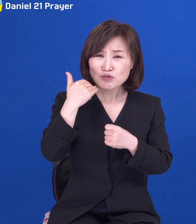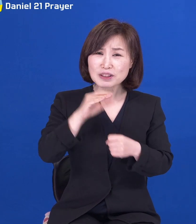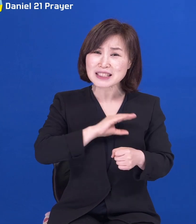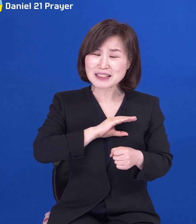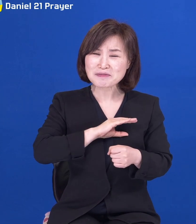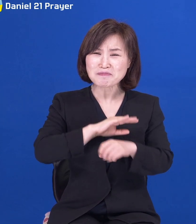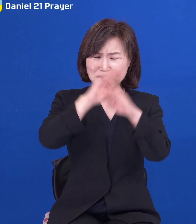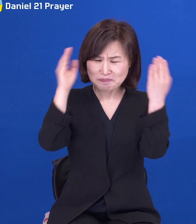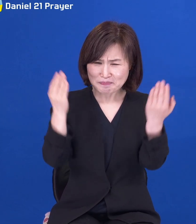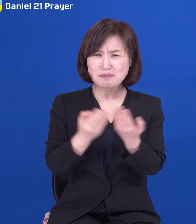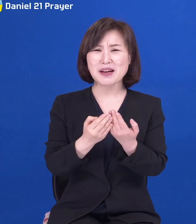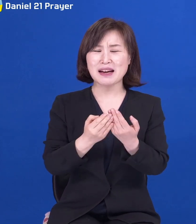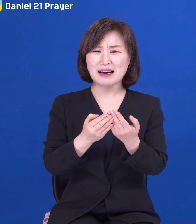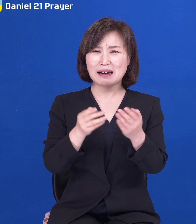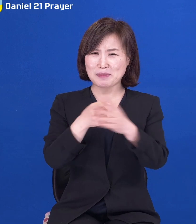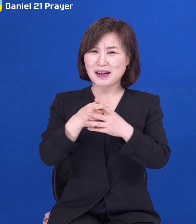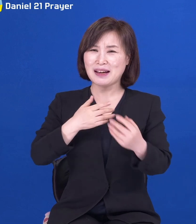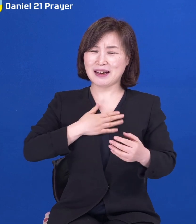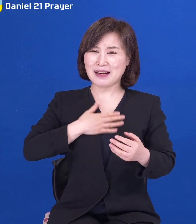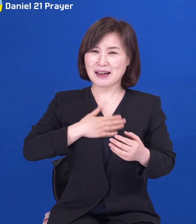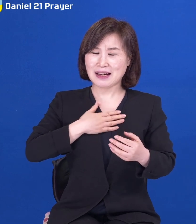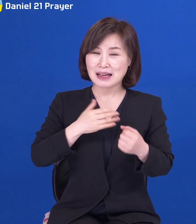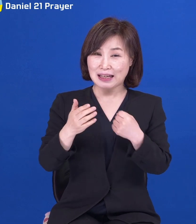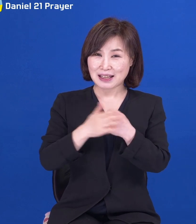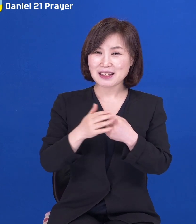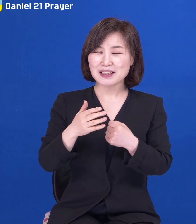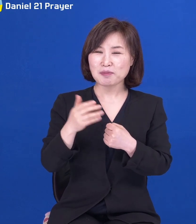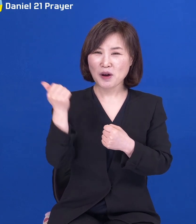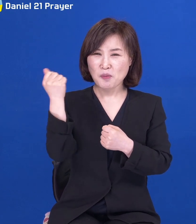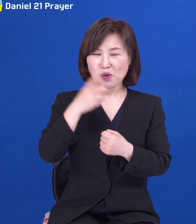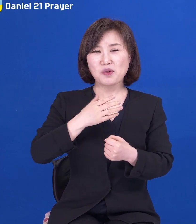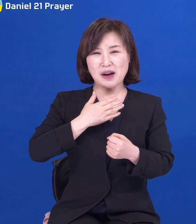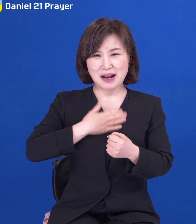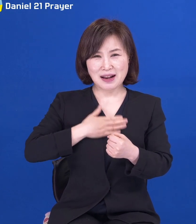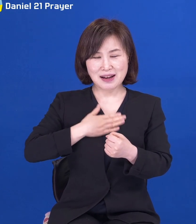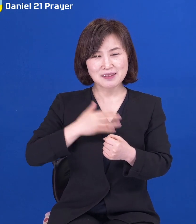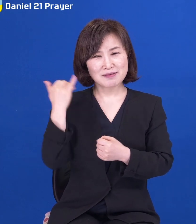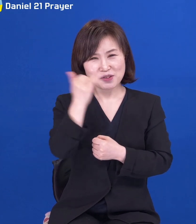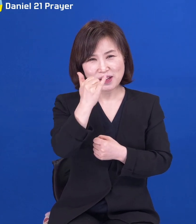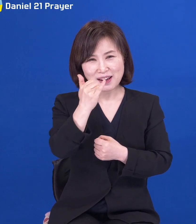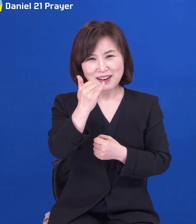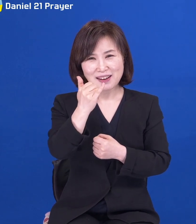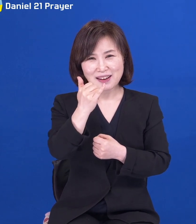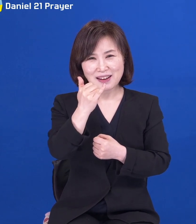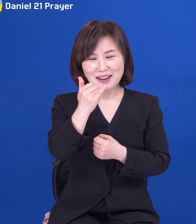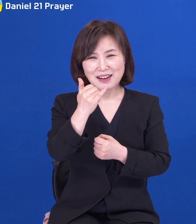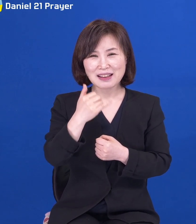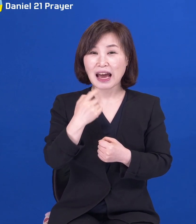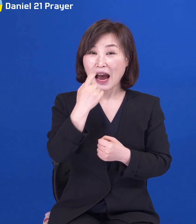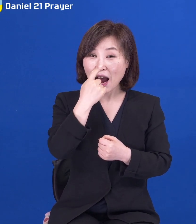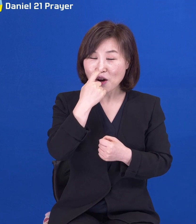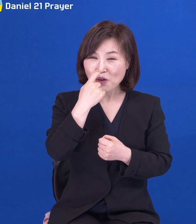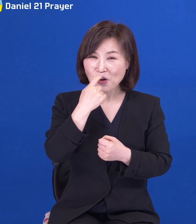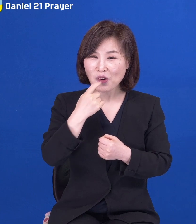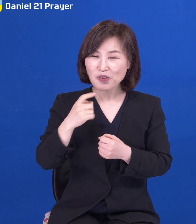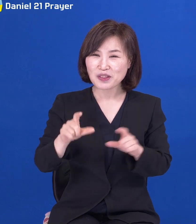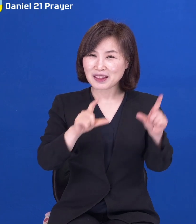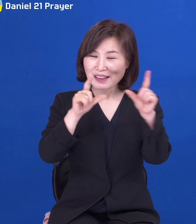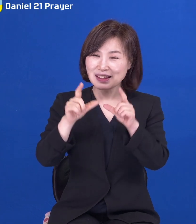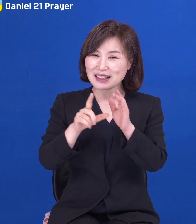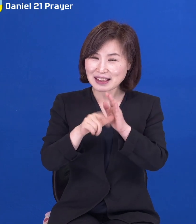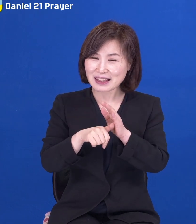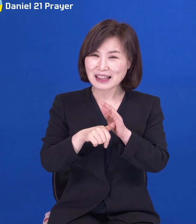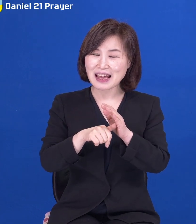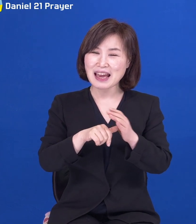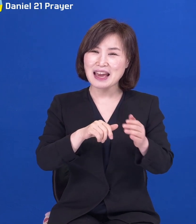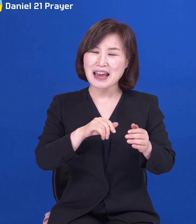보통. 그래서 바로 전화번호 취했죠. 취해서 제가 학원에 있을 때 별명이 백꼽새였어요. 예,